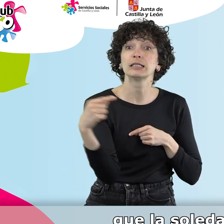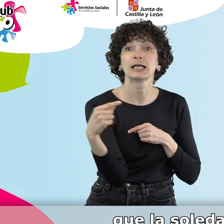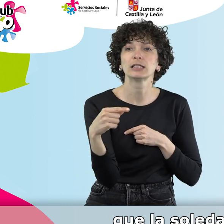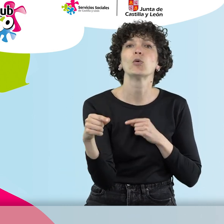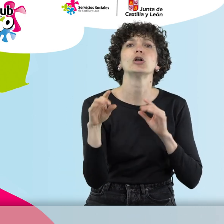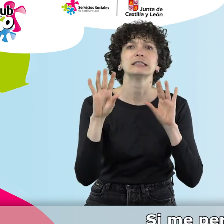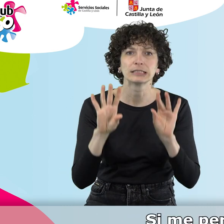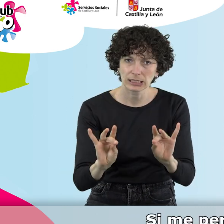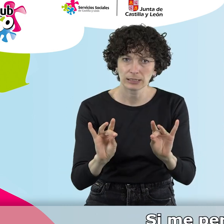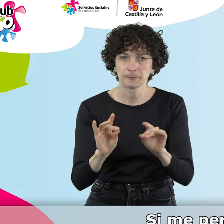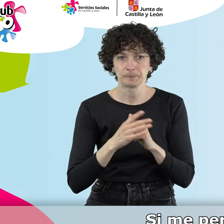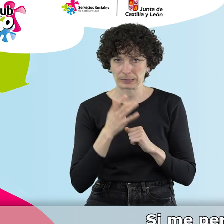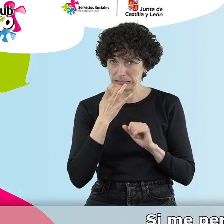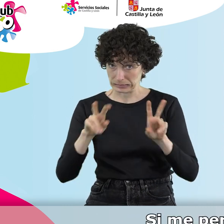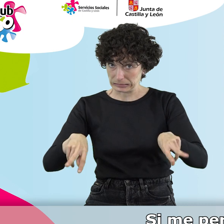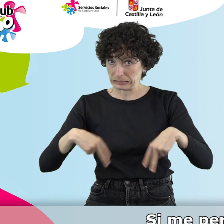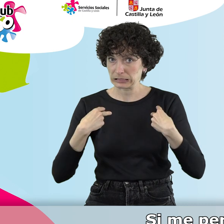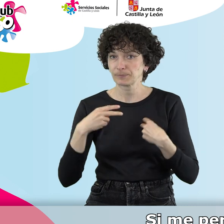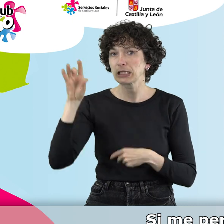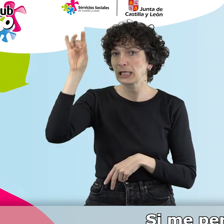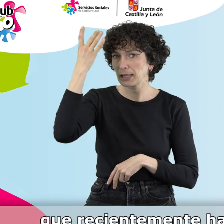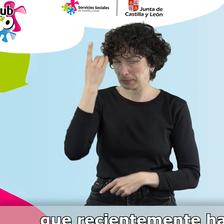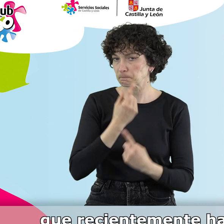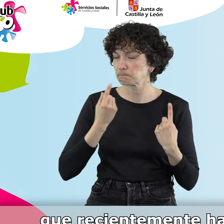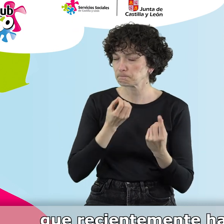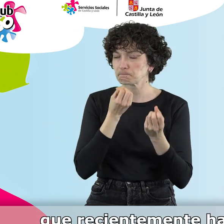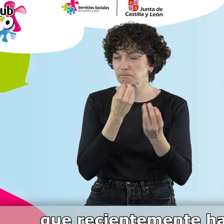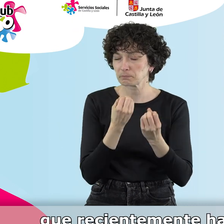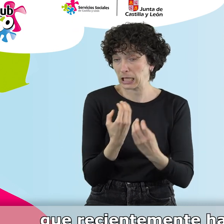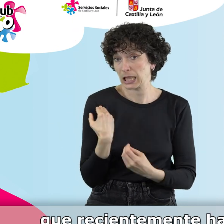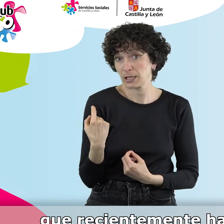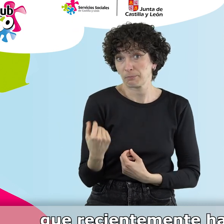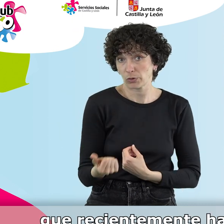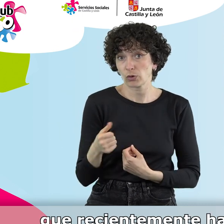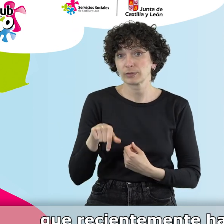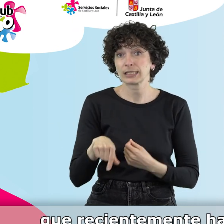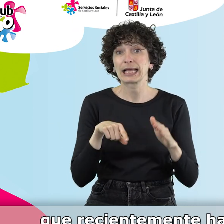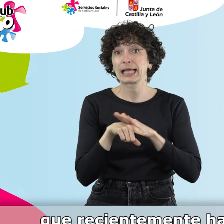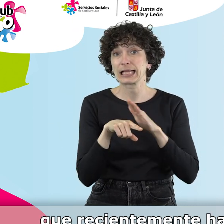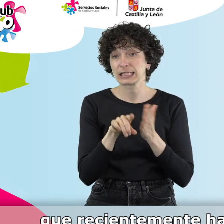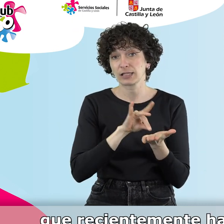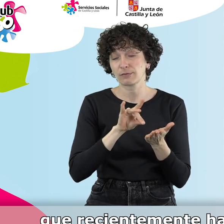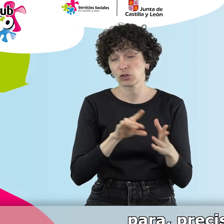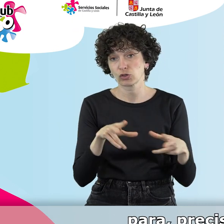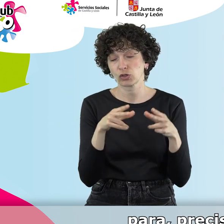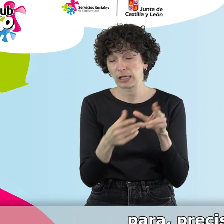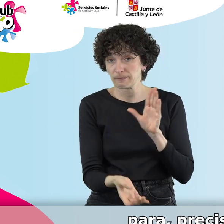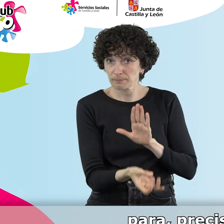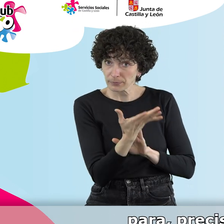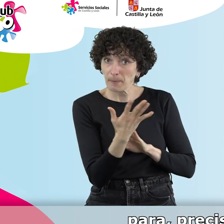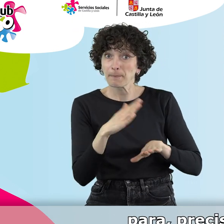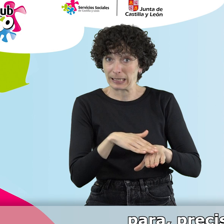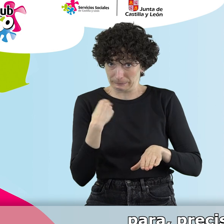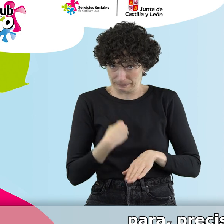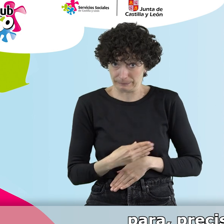personas. Si me permites, voy a comentar un par de iniciativas que recientemente ha puesto en marcha la Gerencia de Servicios Sociales para